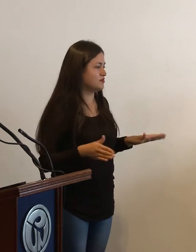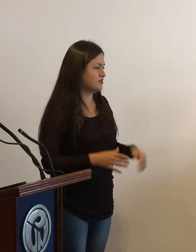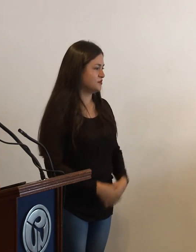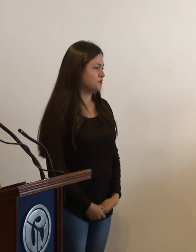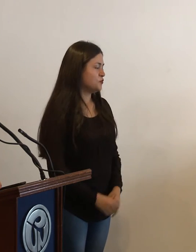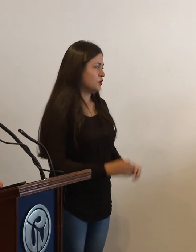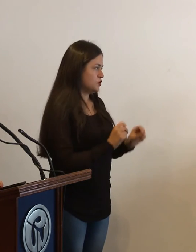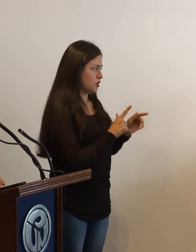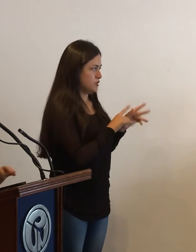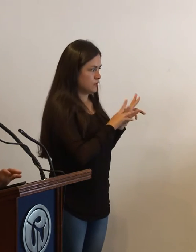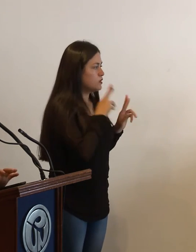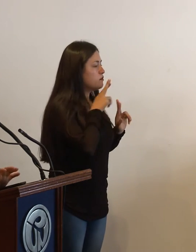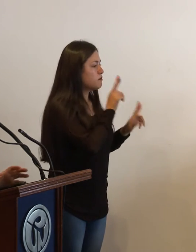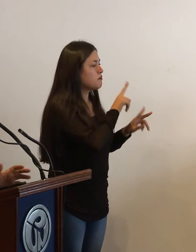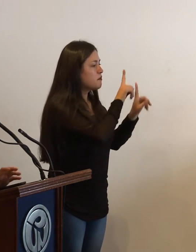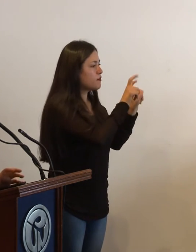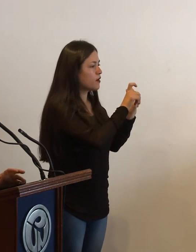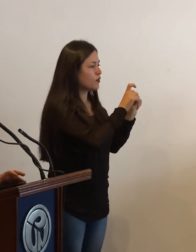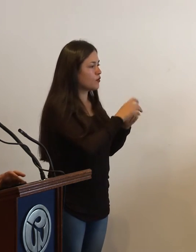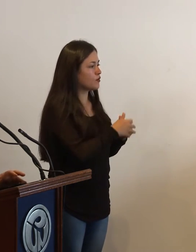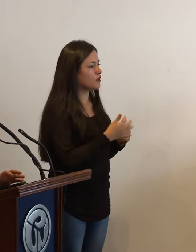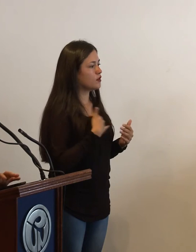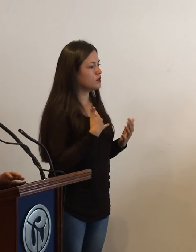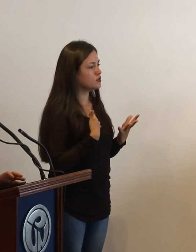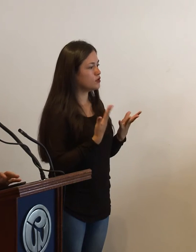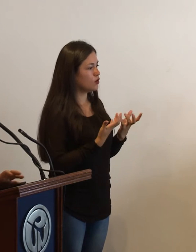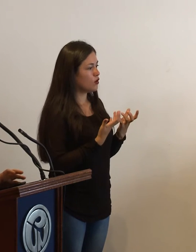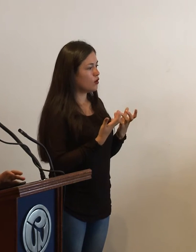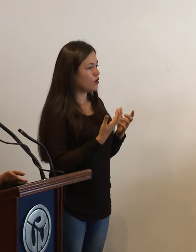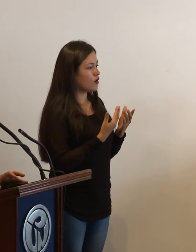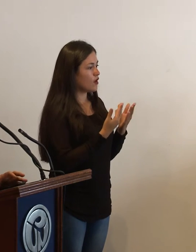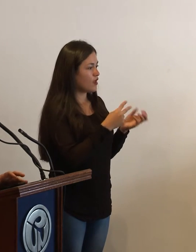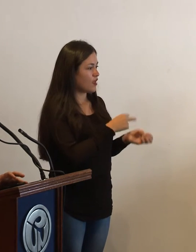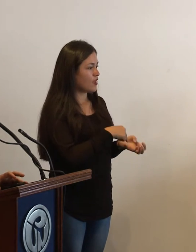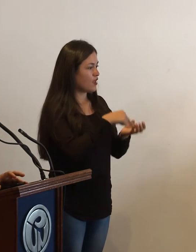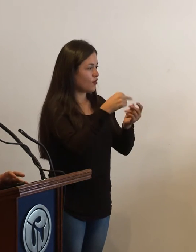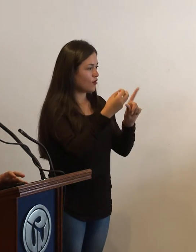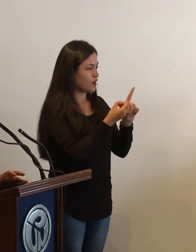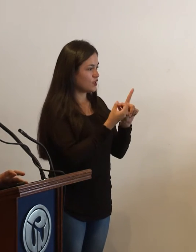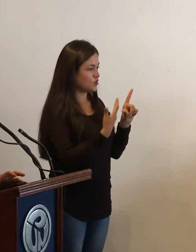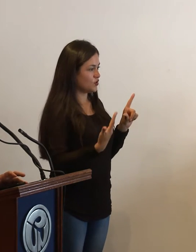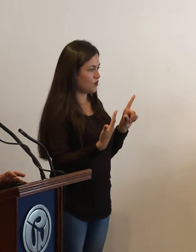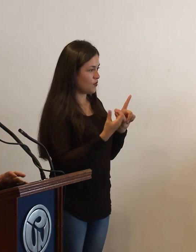la pregunta. Pues, ¿cómo estamos entendiendo la educación popular ahora